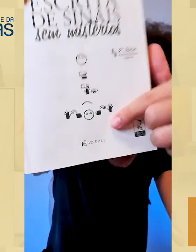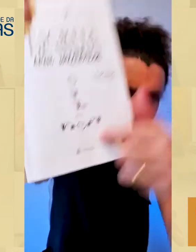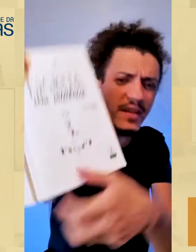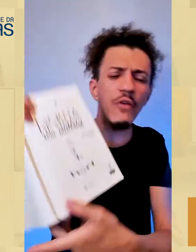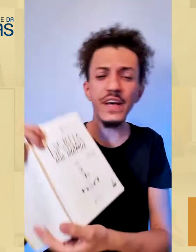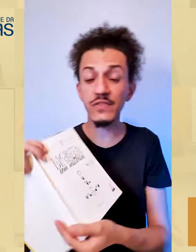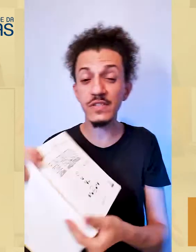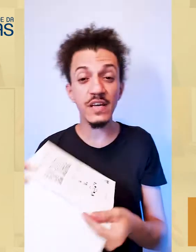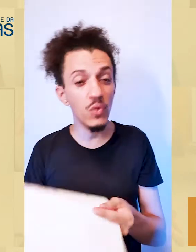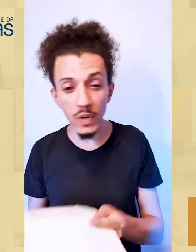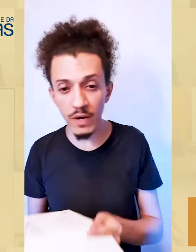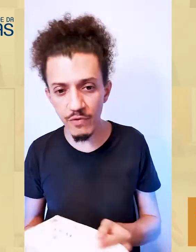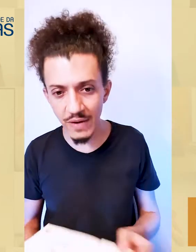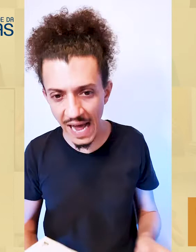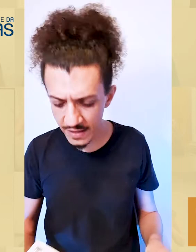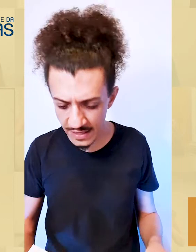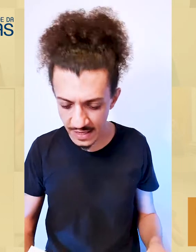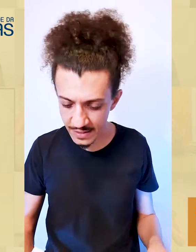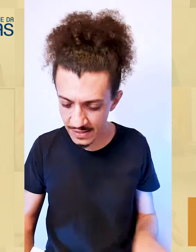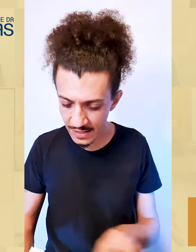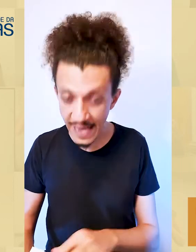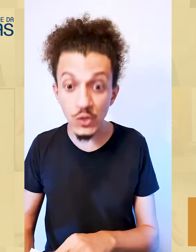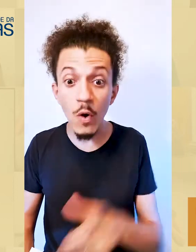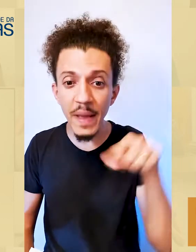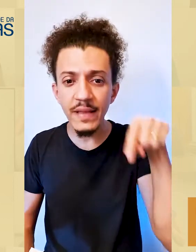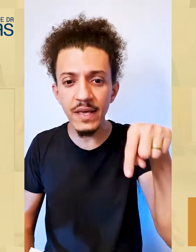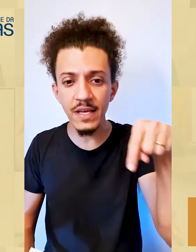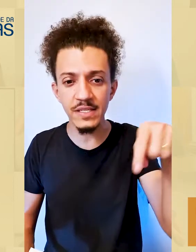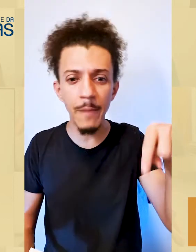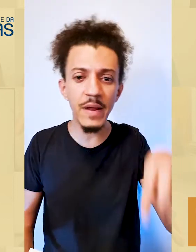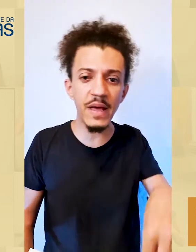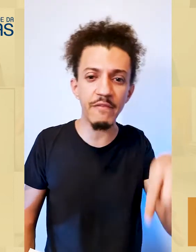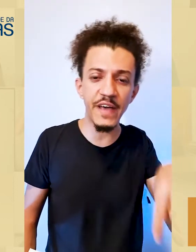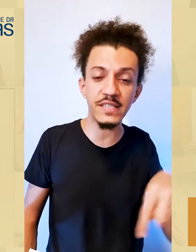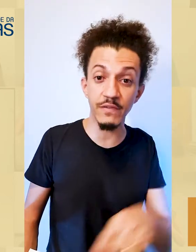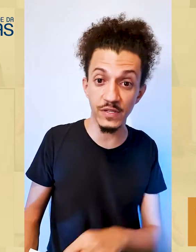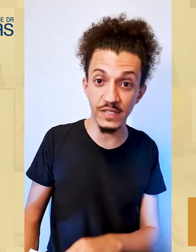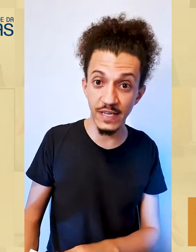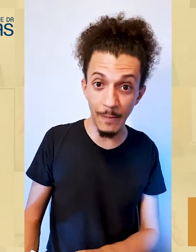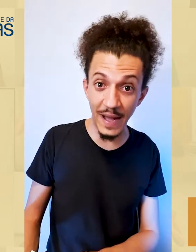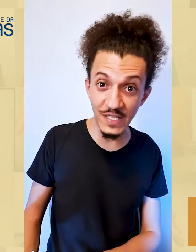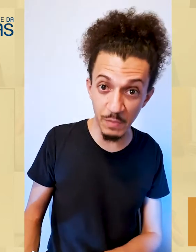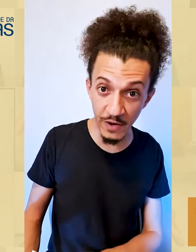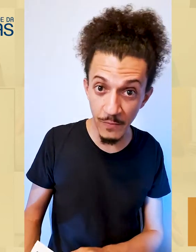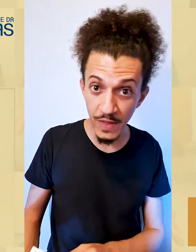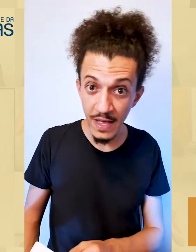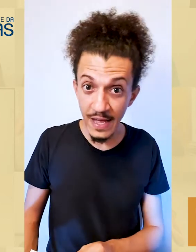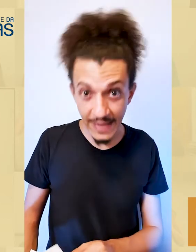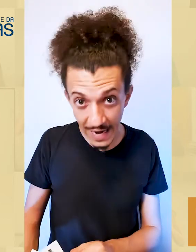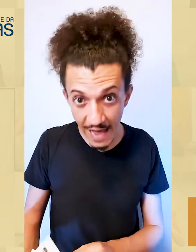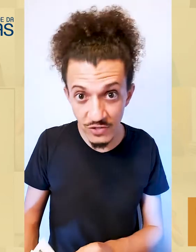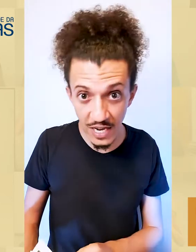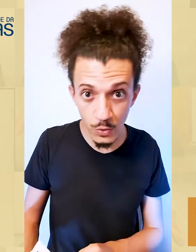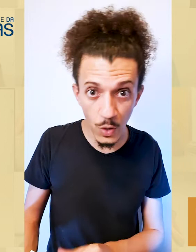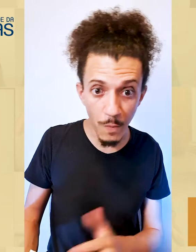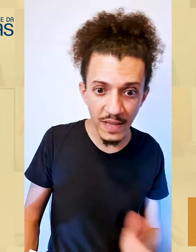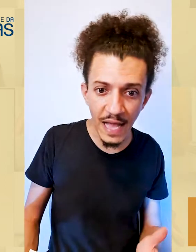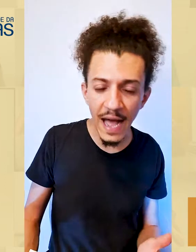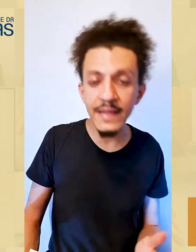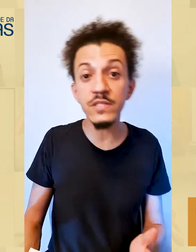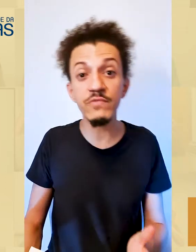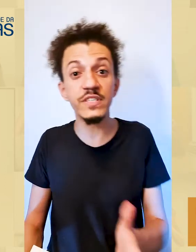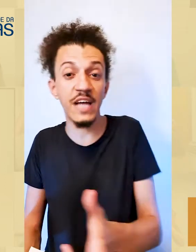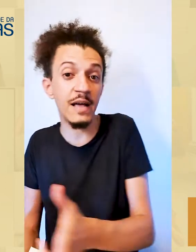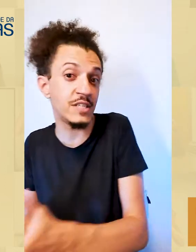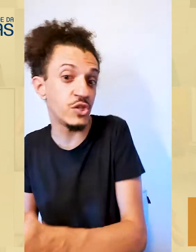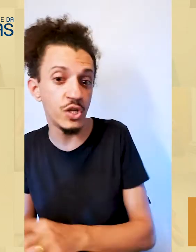aqui. Talvez você nunca viu nada da escrita de sinais. Comenta aqui se é a primeira vez que você está participando da live de leitura